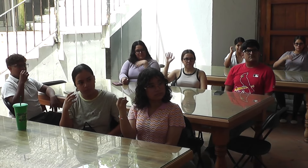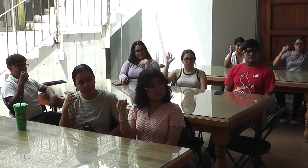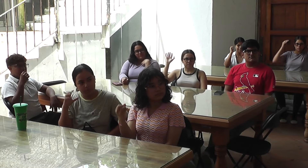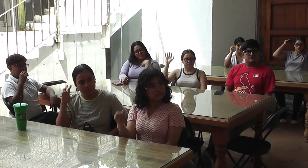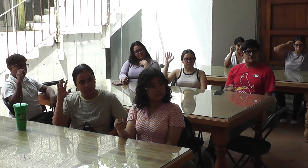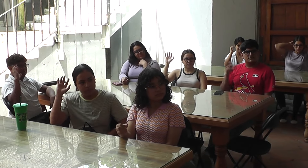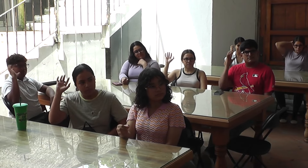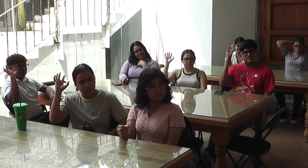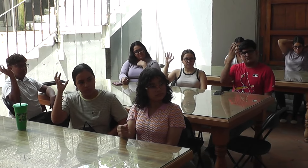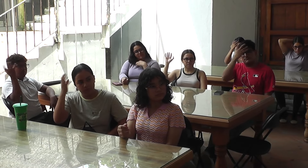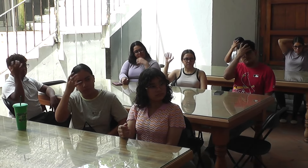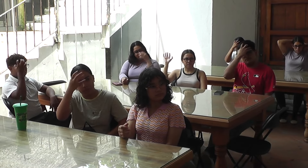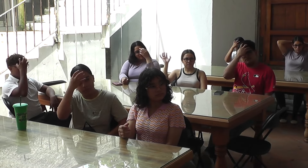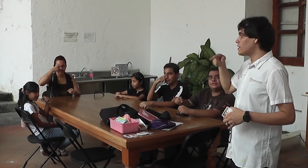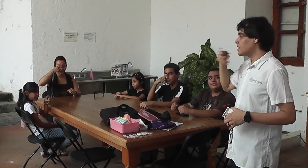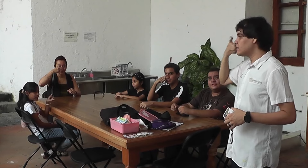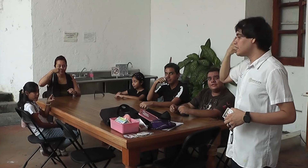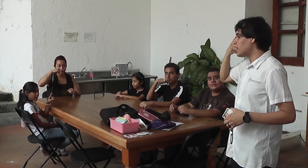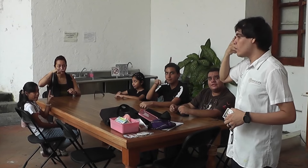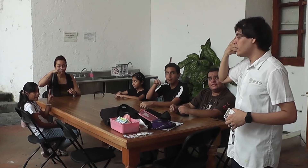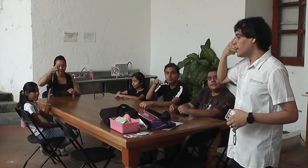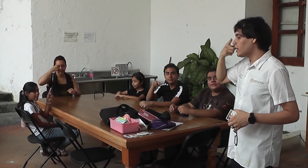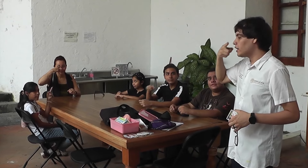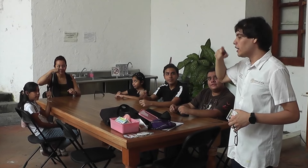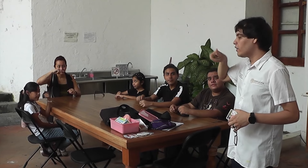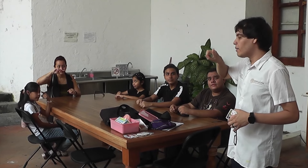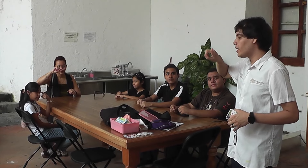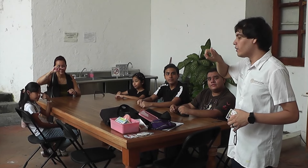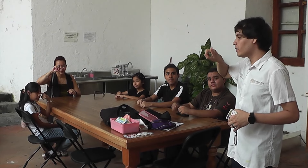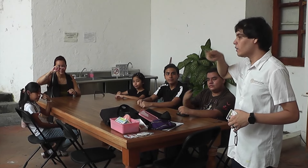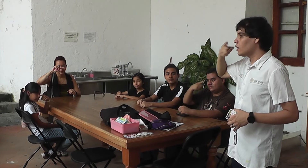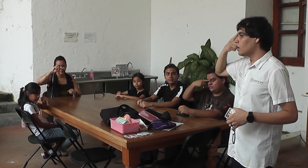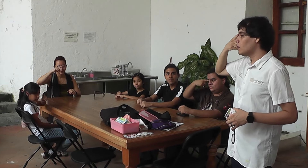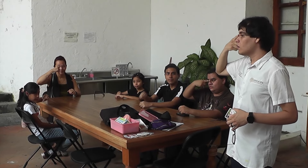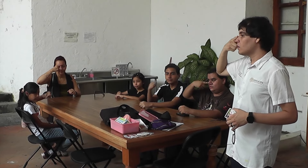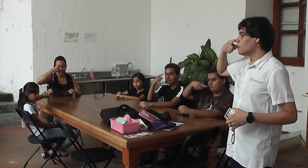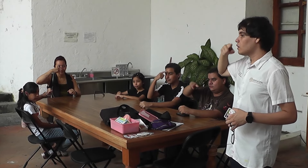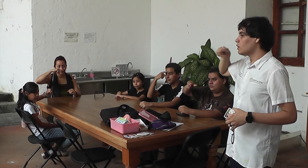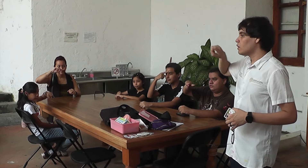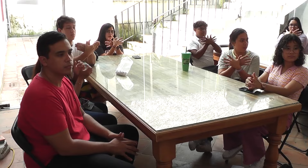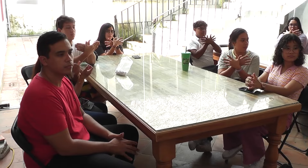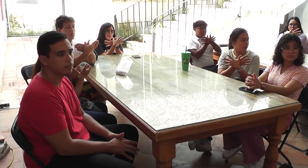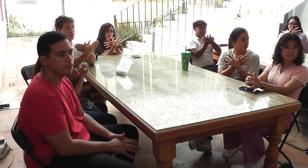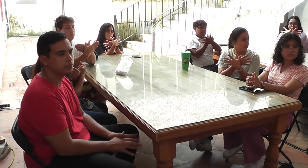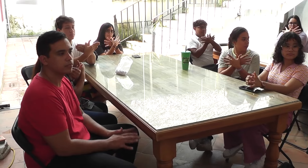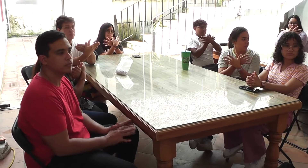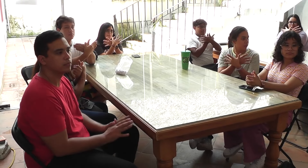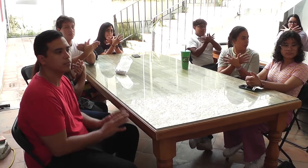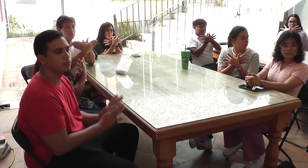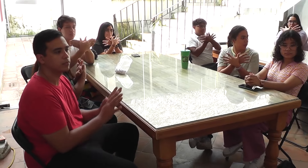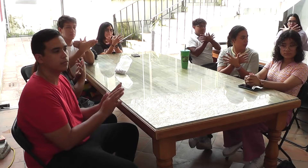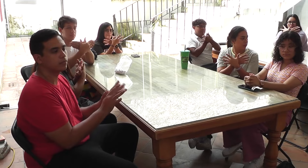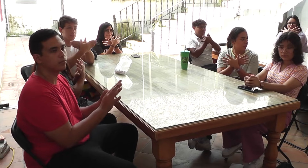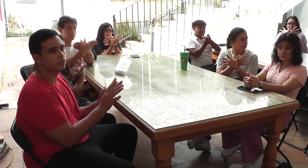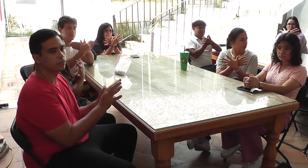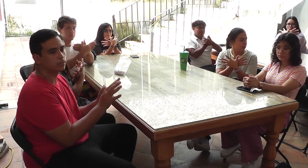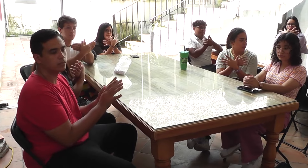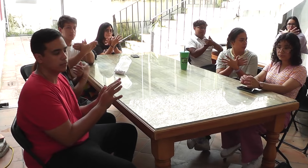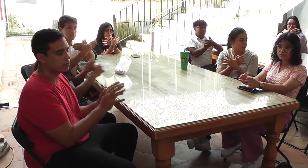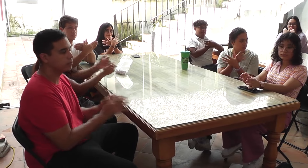con discapacidad auditiva, por lo que les permite satisfacer sus necesidades comunicativas, así como desarrollar sus capacidades cognitivas